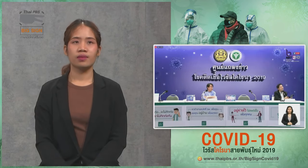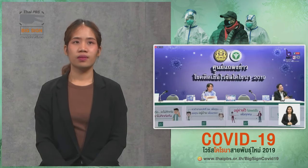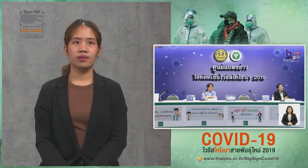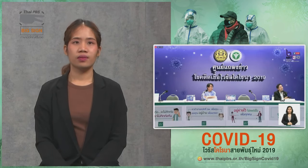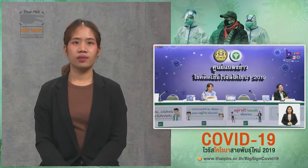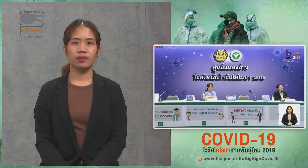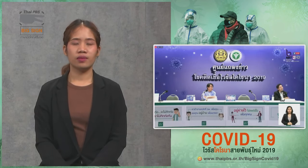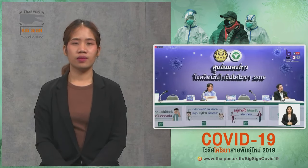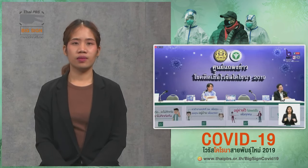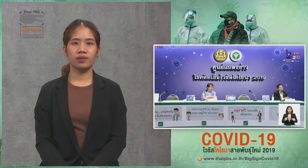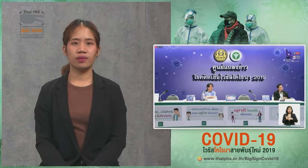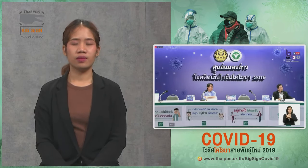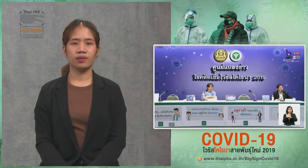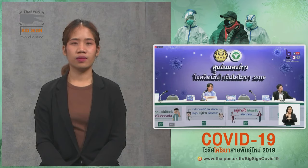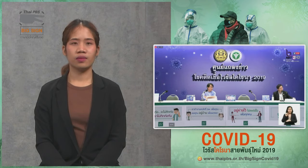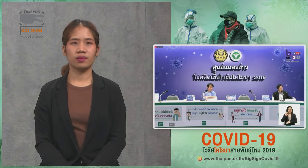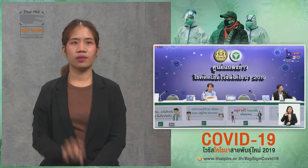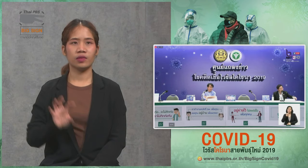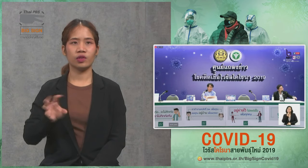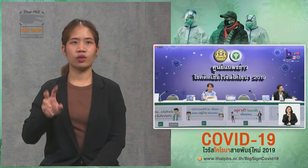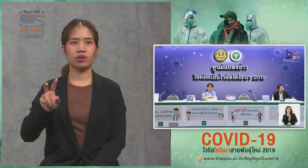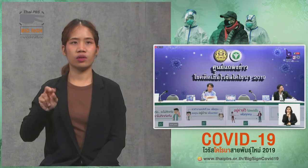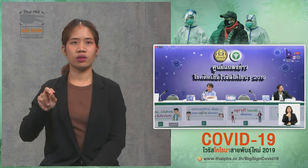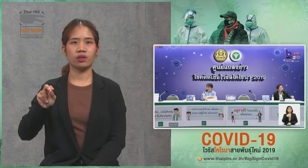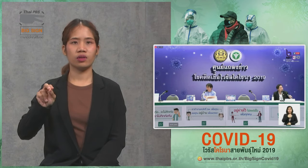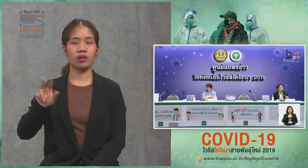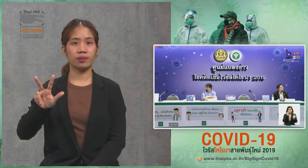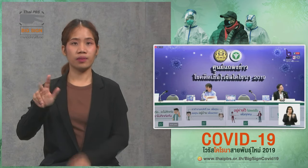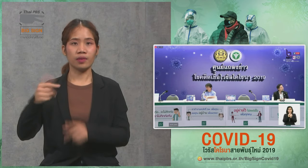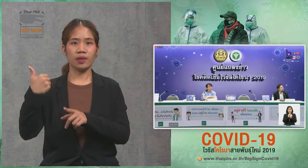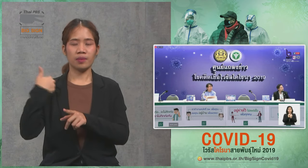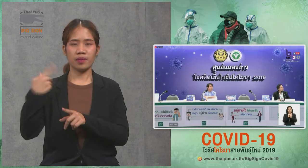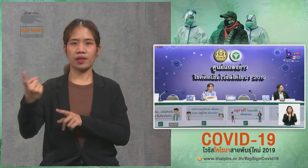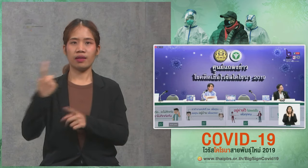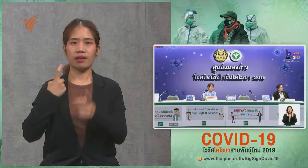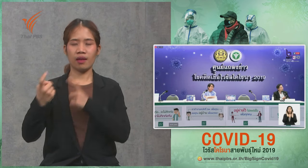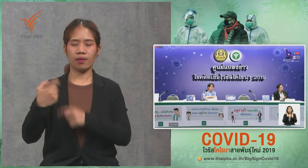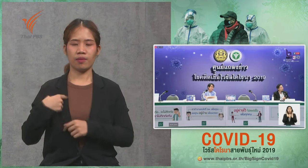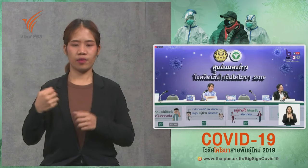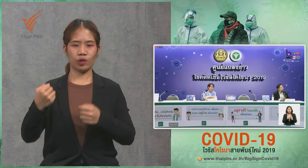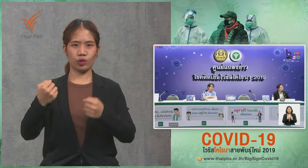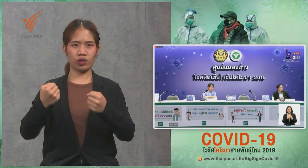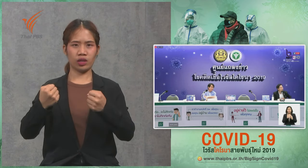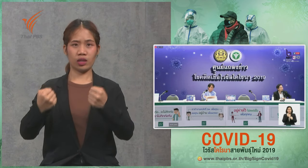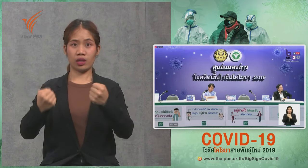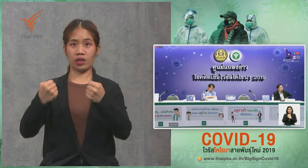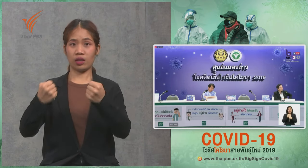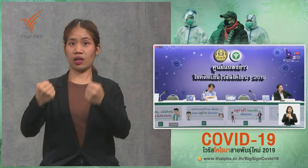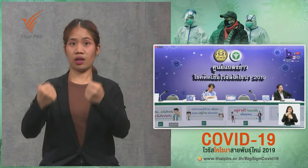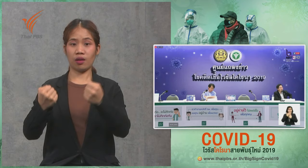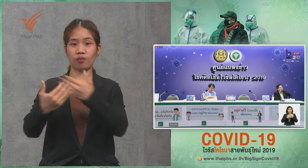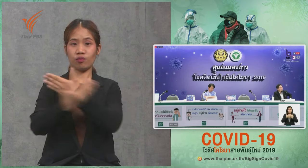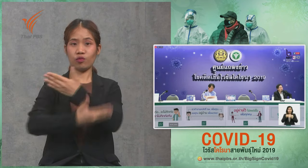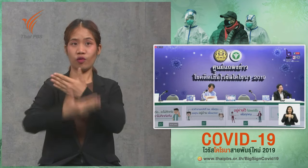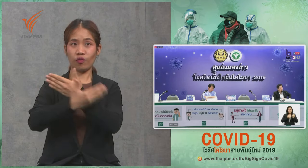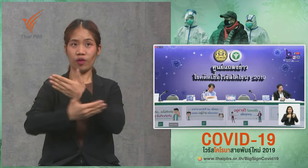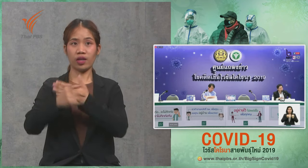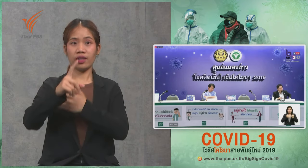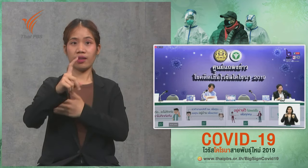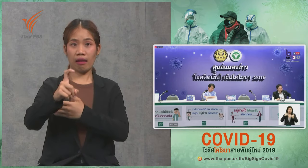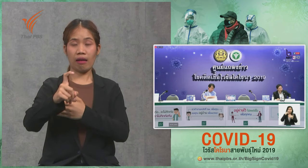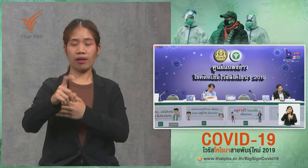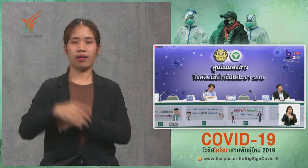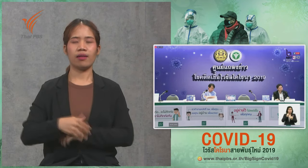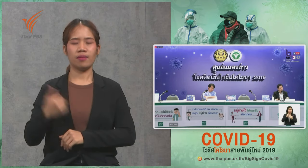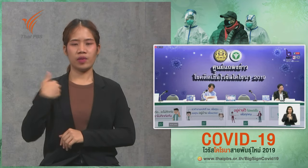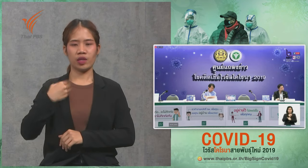จาก Workpoint ค่ะขออนุญาตสอบถามกรณีผู้ชายเจ้าหน้าที่คนขับรถไฟที่เสียชีวิตอะค่ะจากข้อมูลบอกว่ามีอาการไม่ส